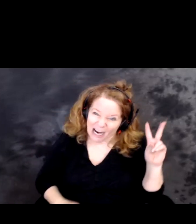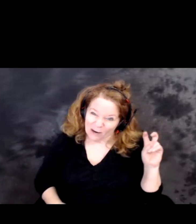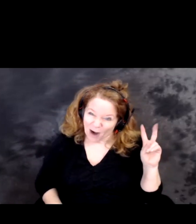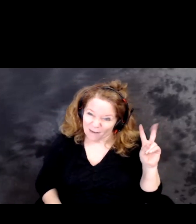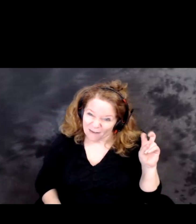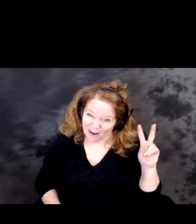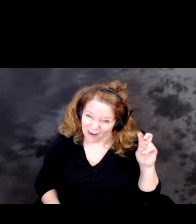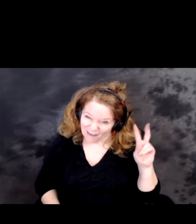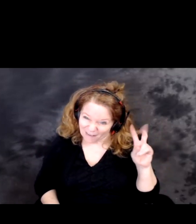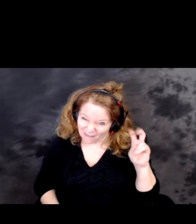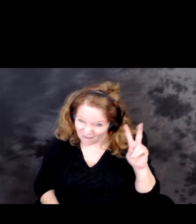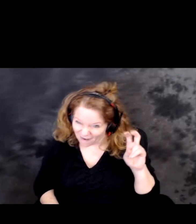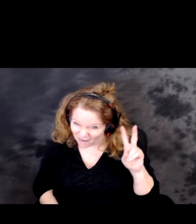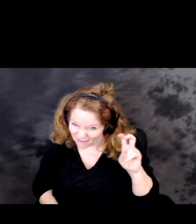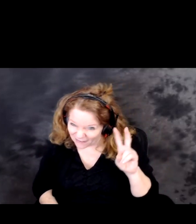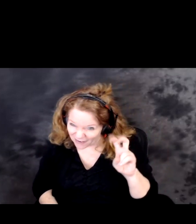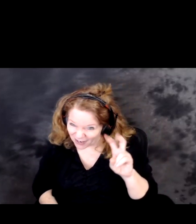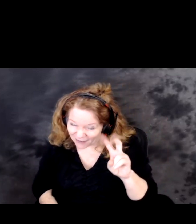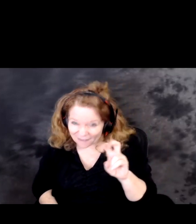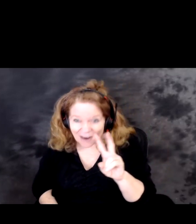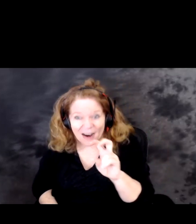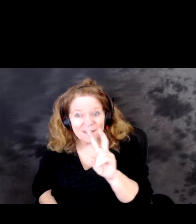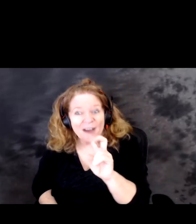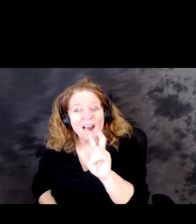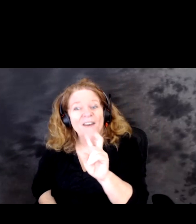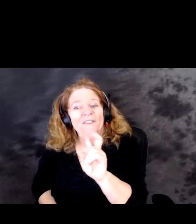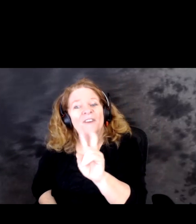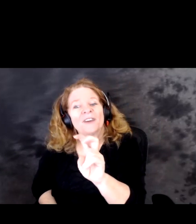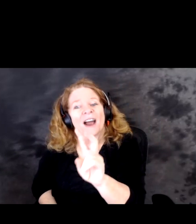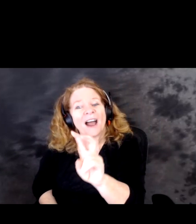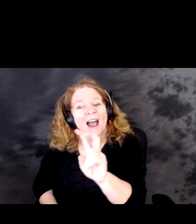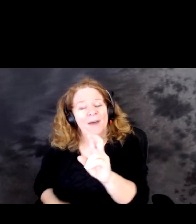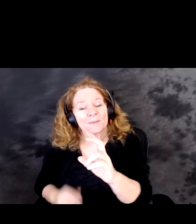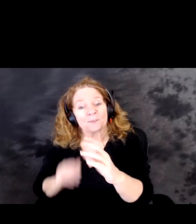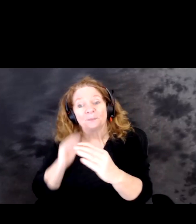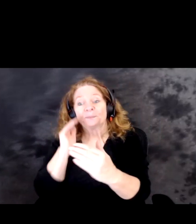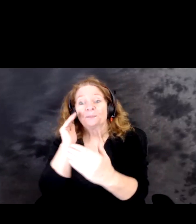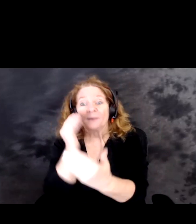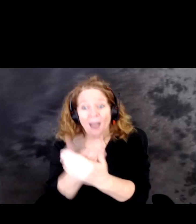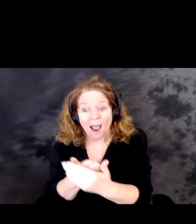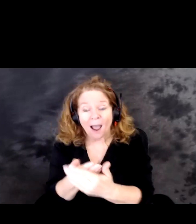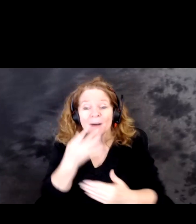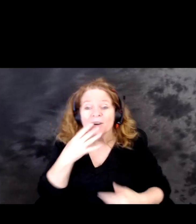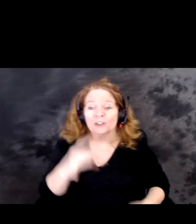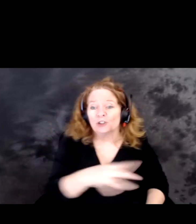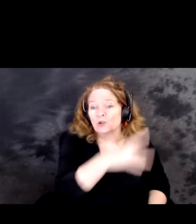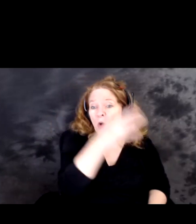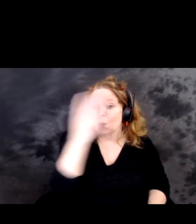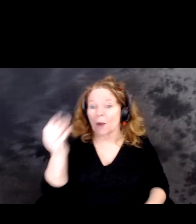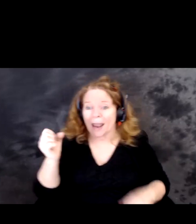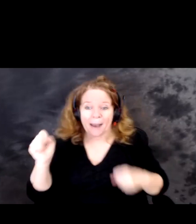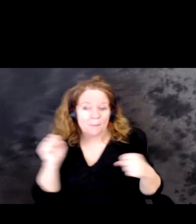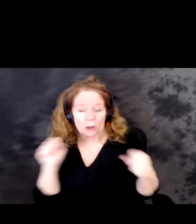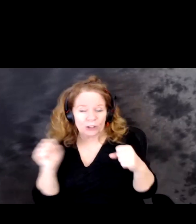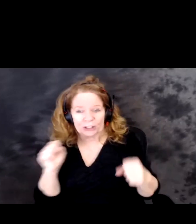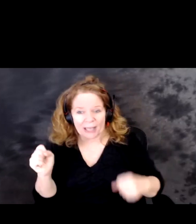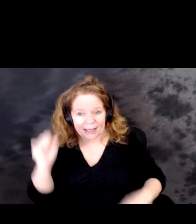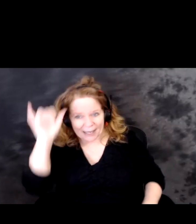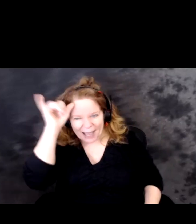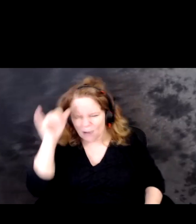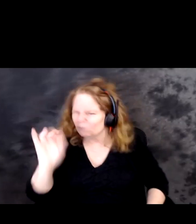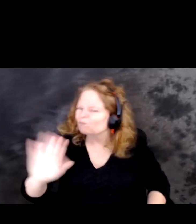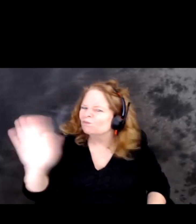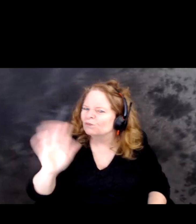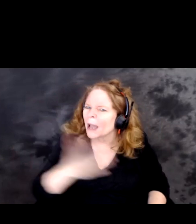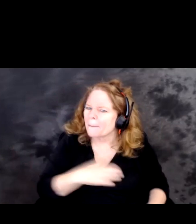Y Marvin y Fabi corrieron. ¡Corre, corre, corre, corre, corre! ¡Corrieron, corrieron! Y fueron con la vaca